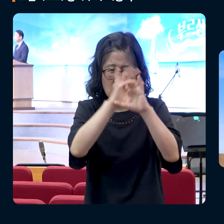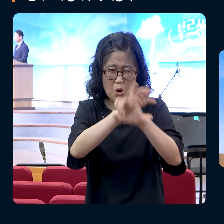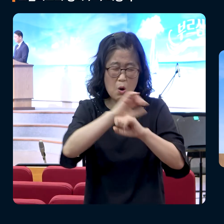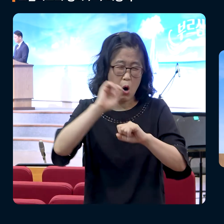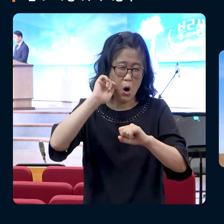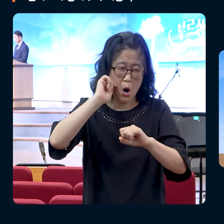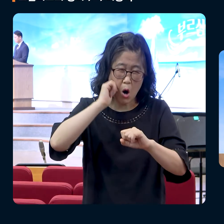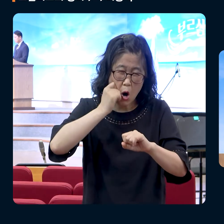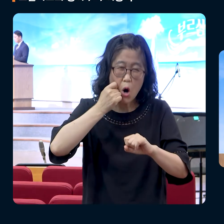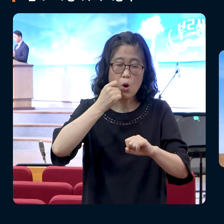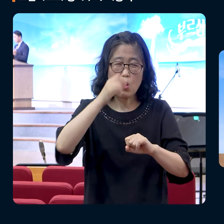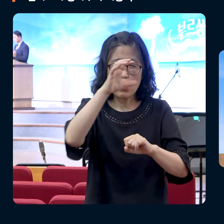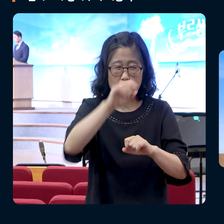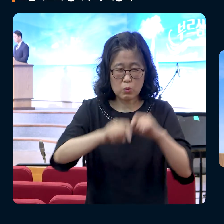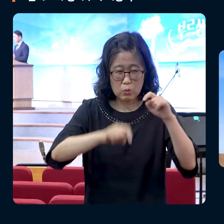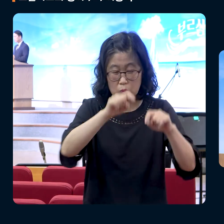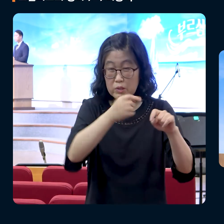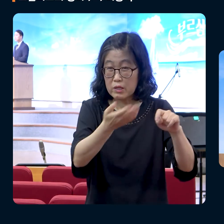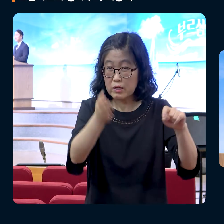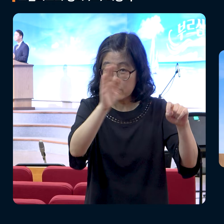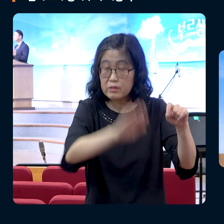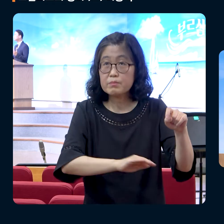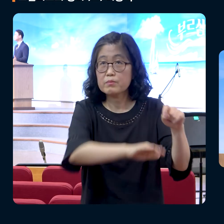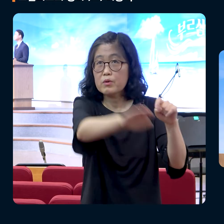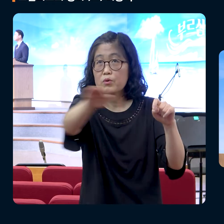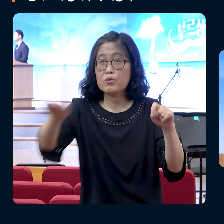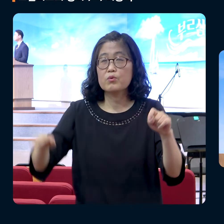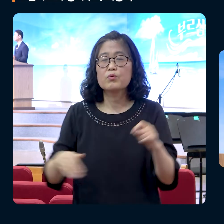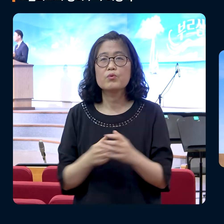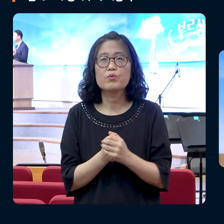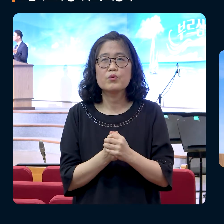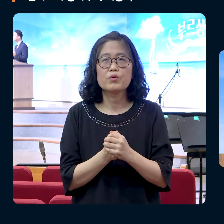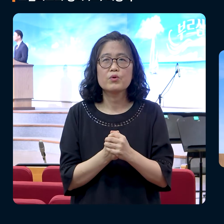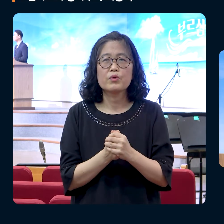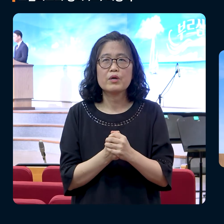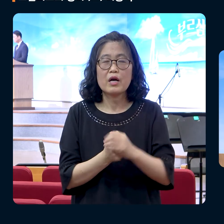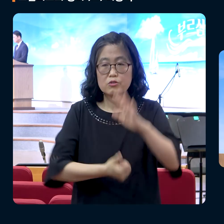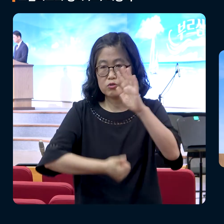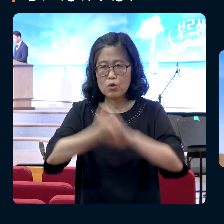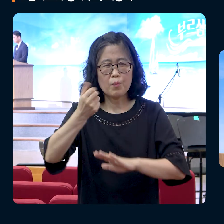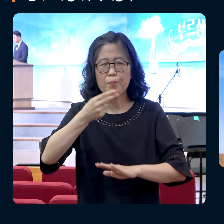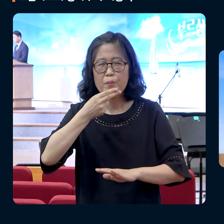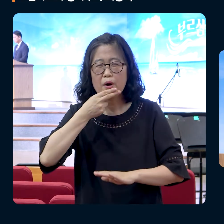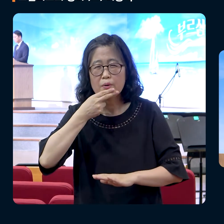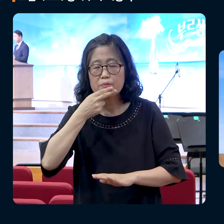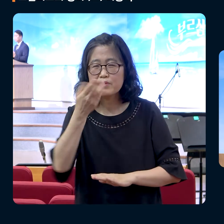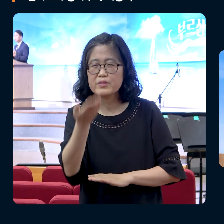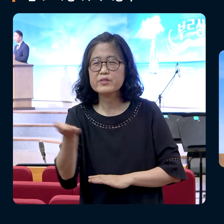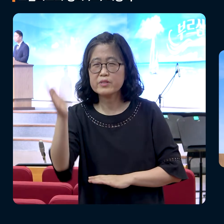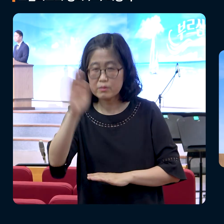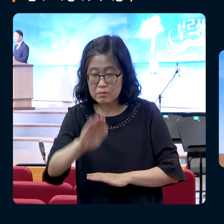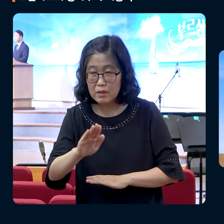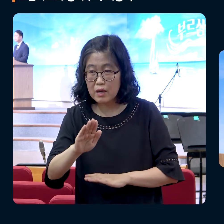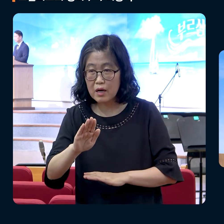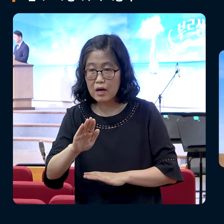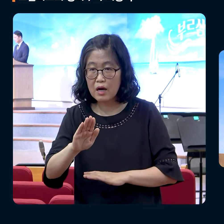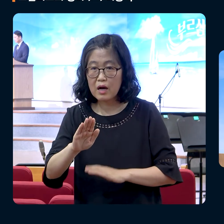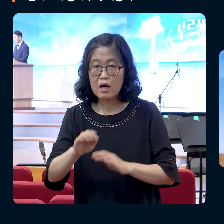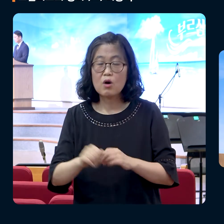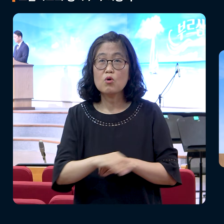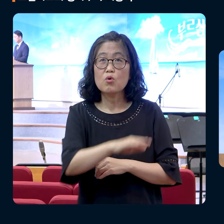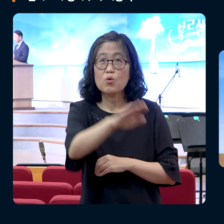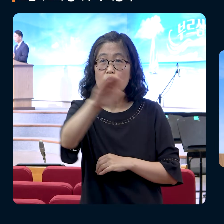길을 걸어갈지라도, 우리의 처지와 형편이 아무런 소망을 가질 수 없는 그런 형편일지라도, 우리가